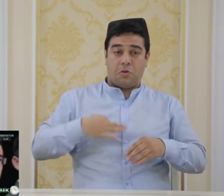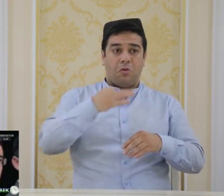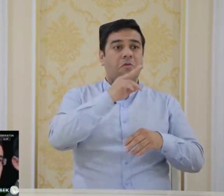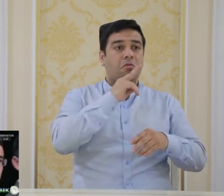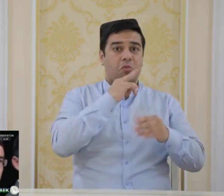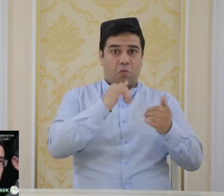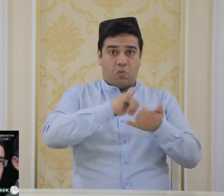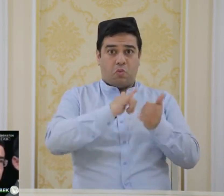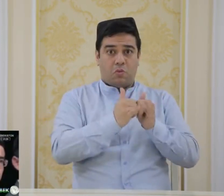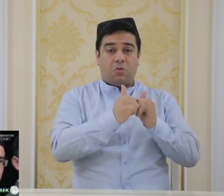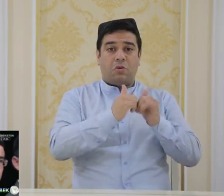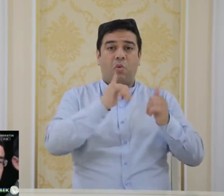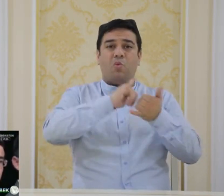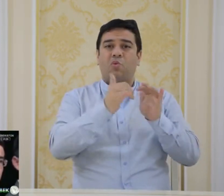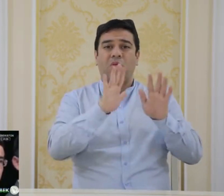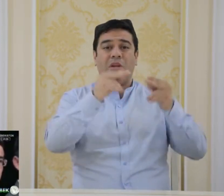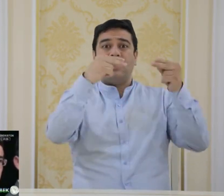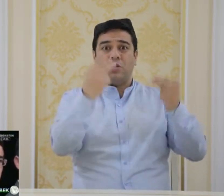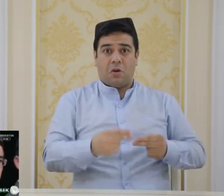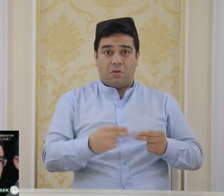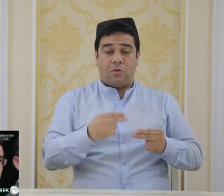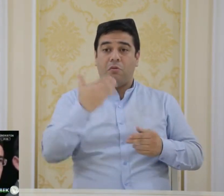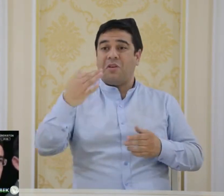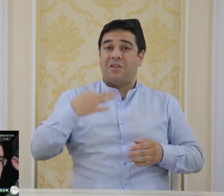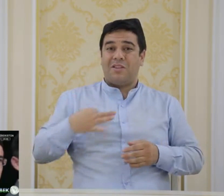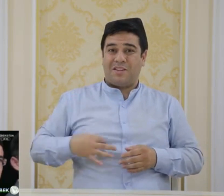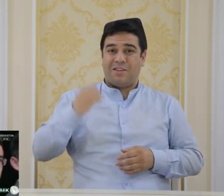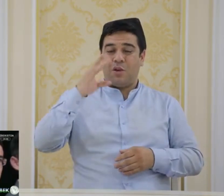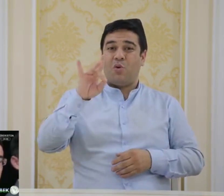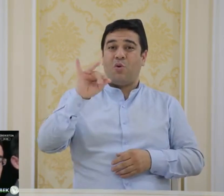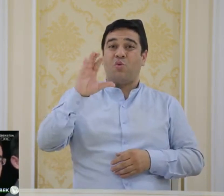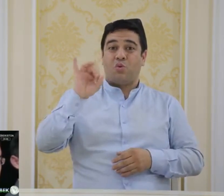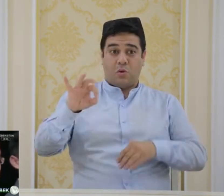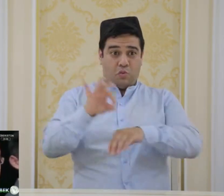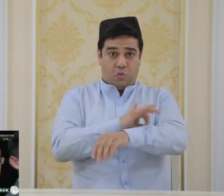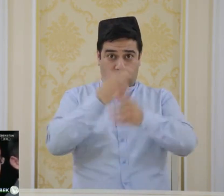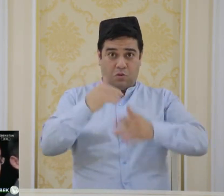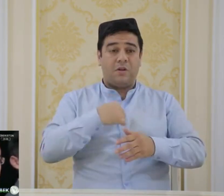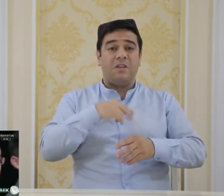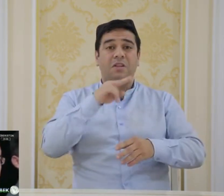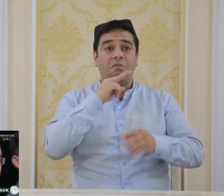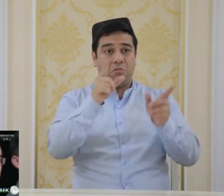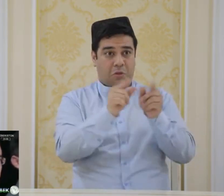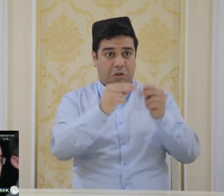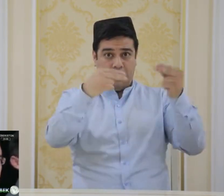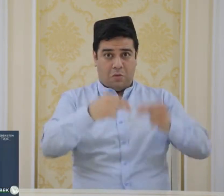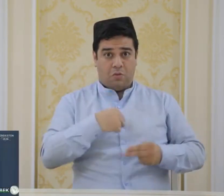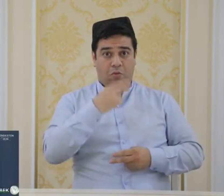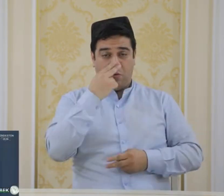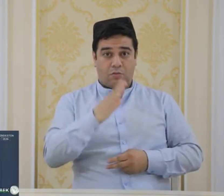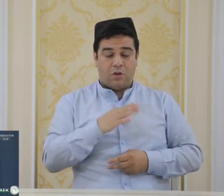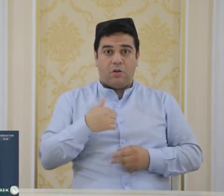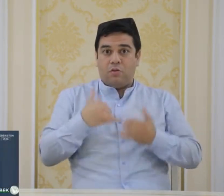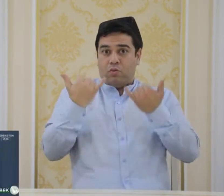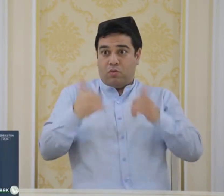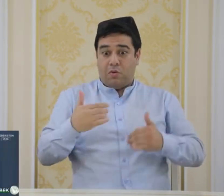menga? Savol. Men aytdim, qanaqa to'y? Ruslan dedi, uylandik-ku dedi. Kelib o'yga